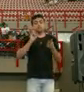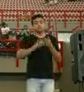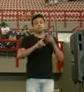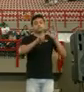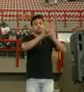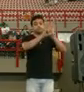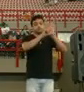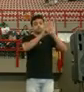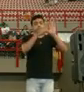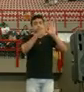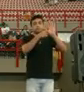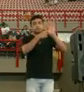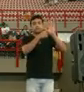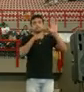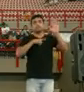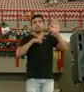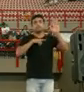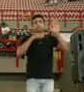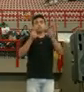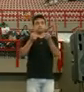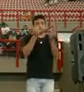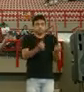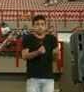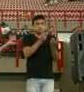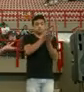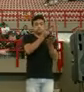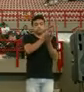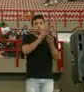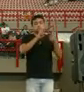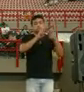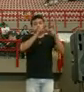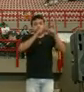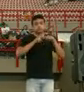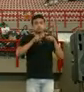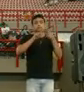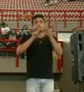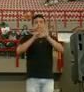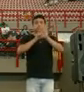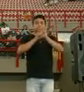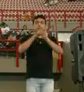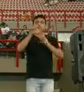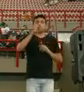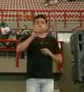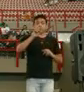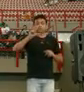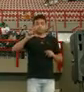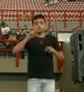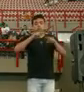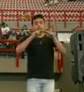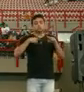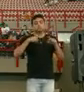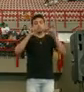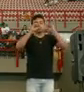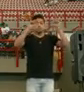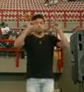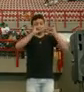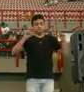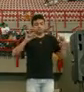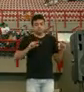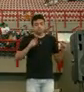Lavoisier é a lei da conservação da massa, também chamada de lei da conservação da matéria, qual é o enunciado da